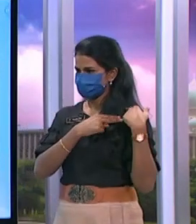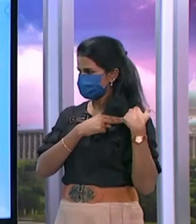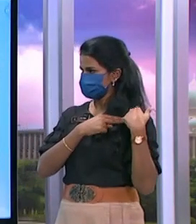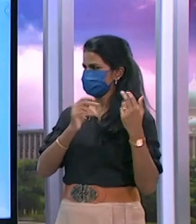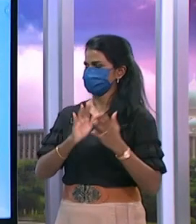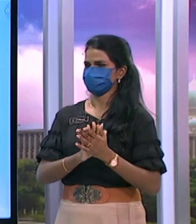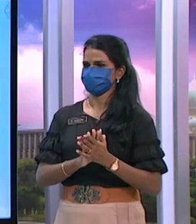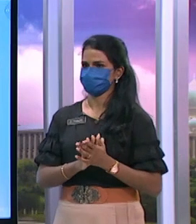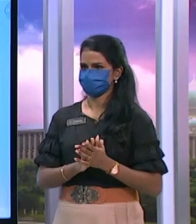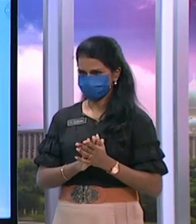Bertanggungjawab.